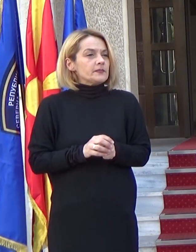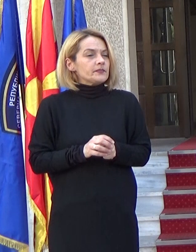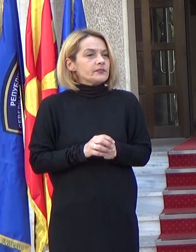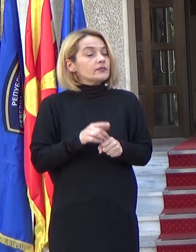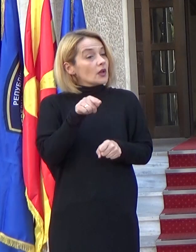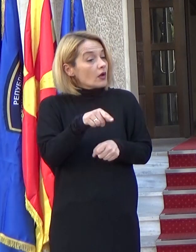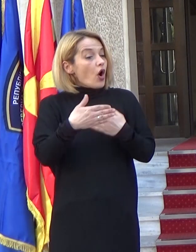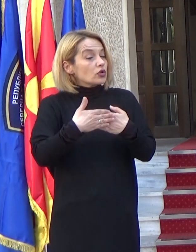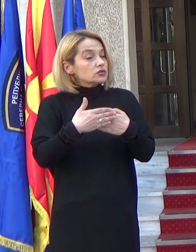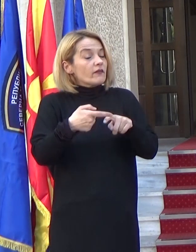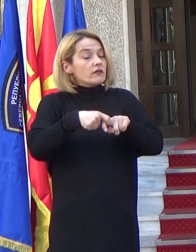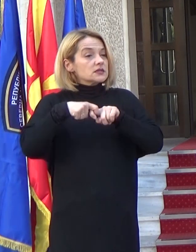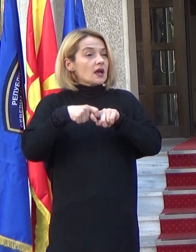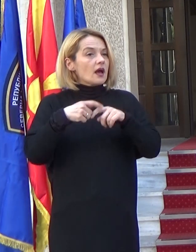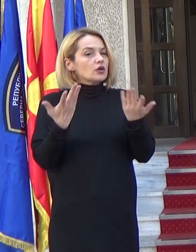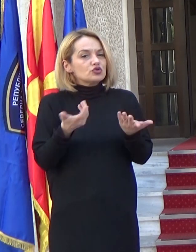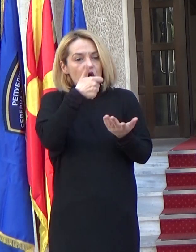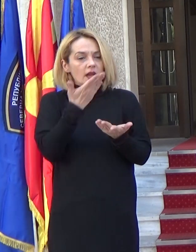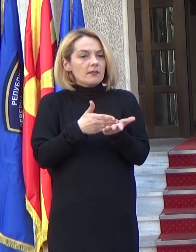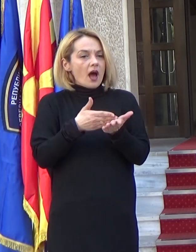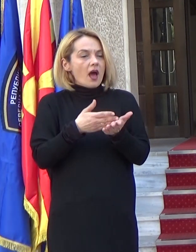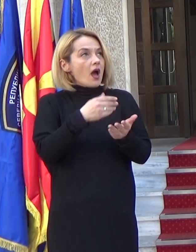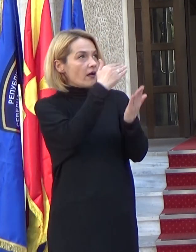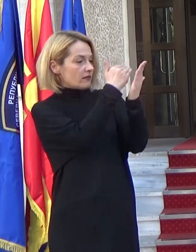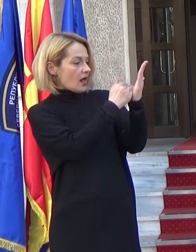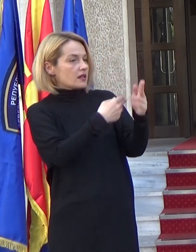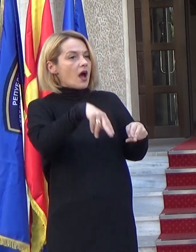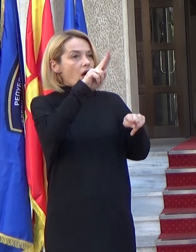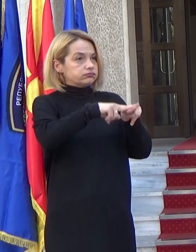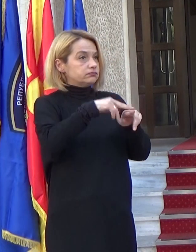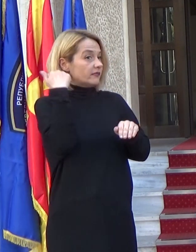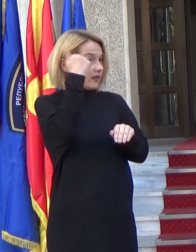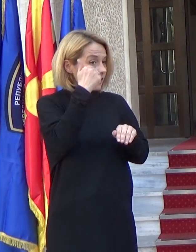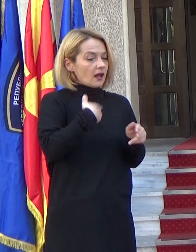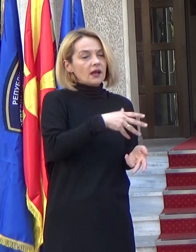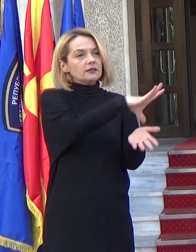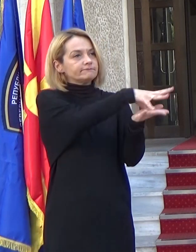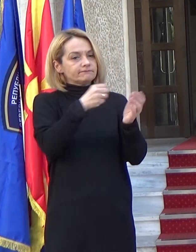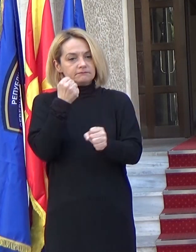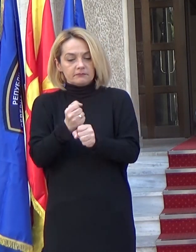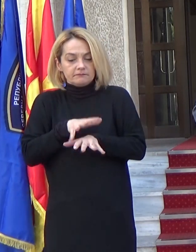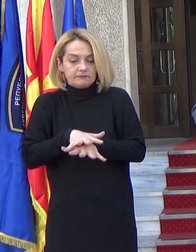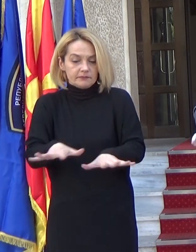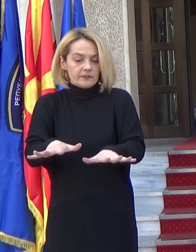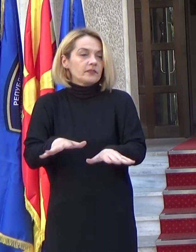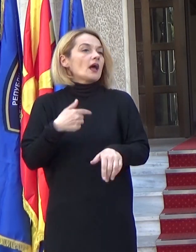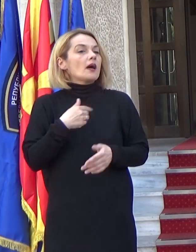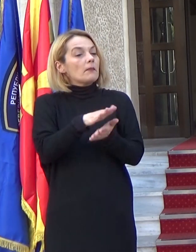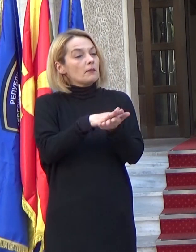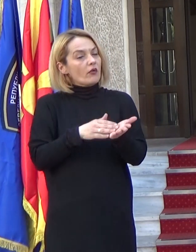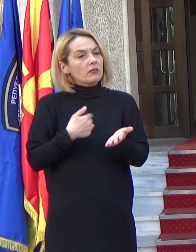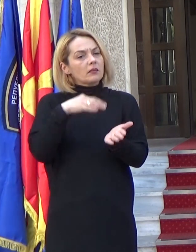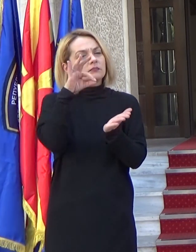COVID-19 и во однос на она што значи имплементирање на одлуките на владата. Во таа насока, на самиот почеток сакам